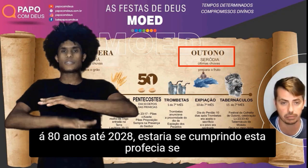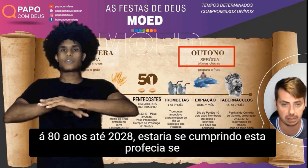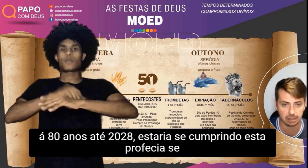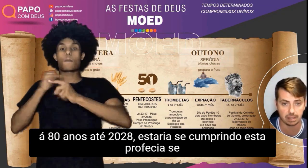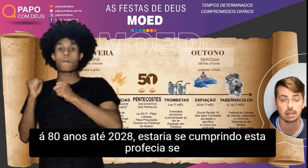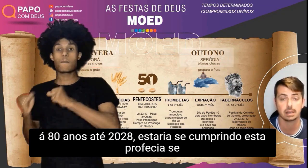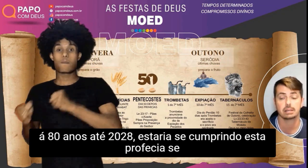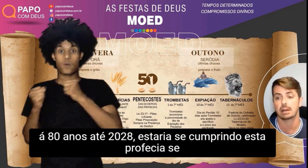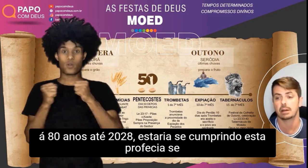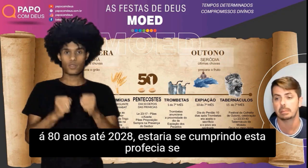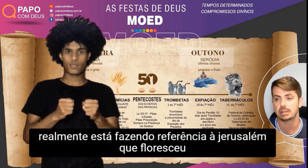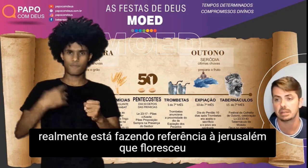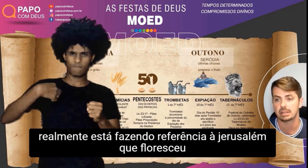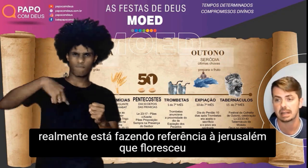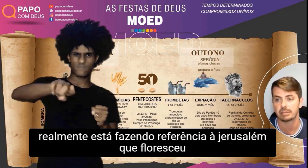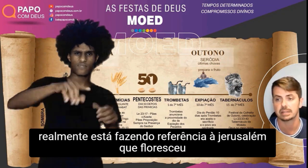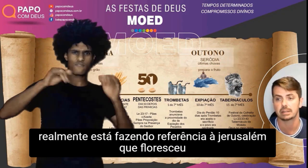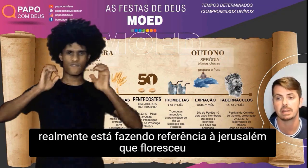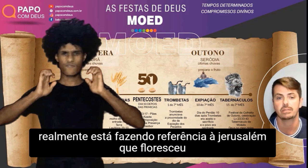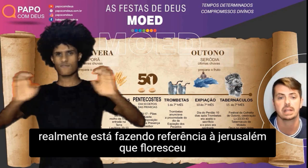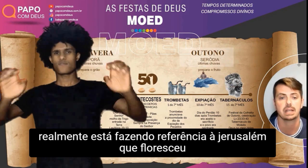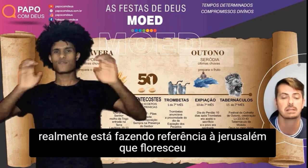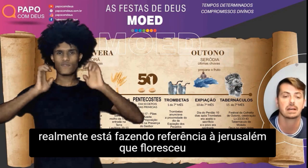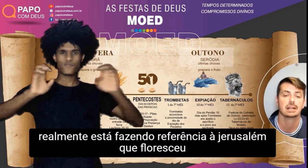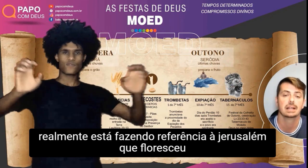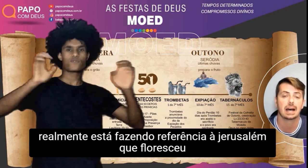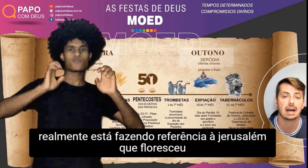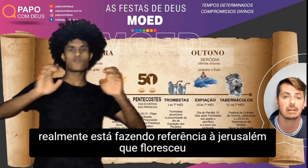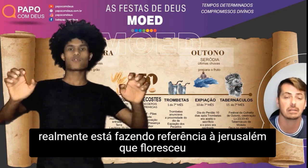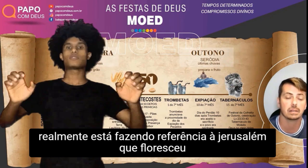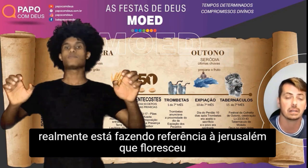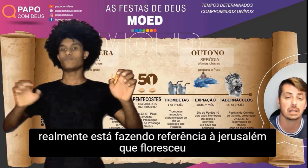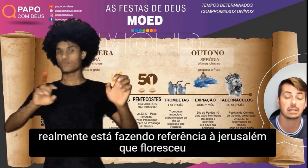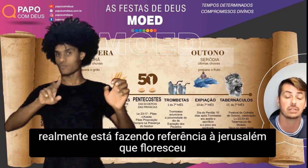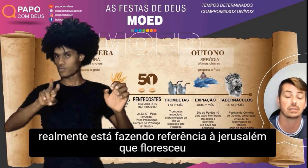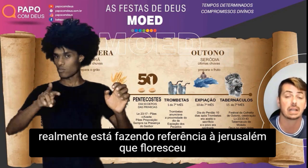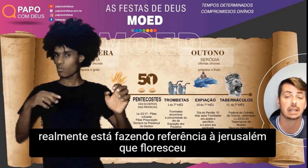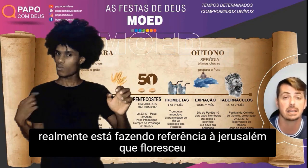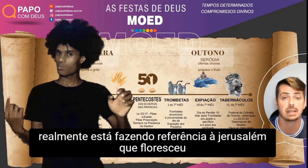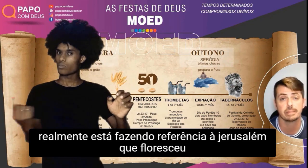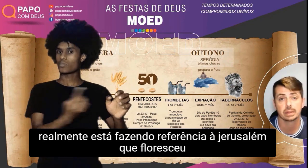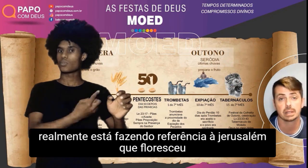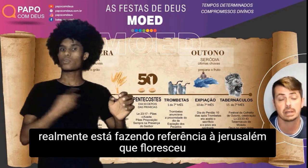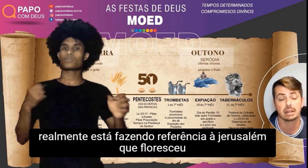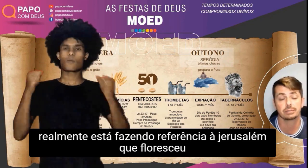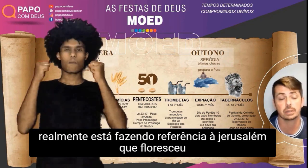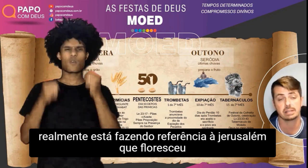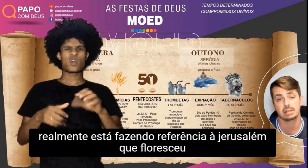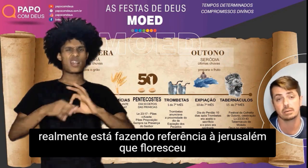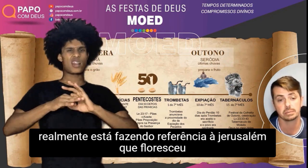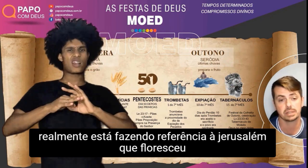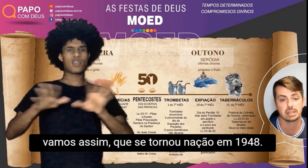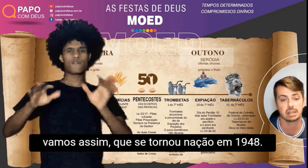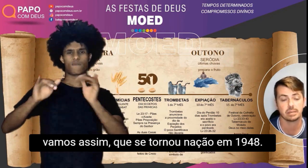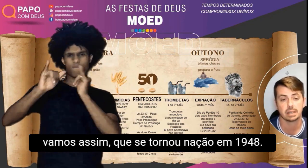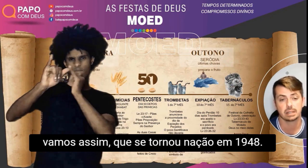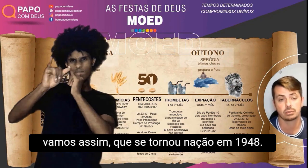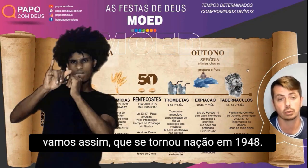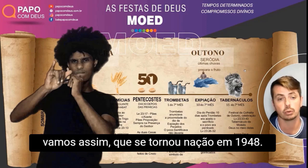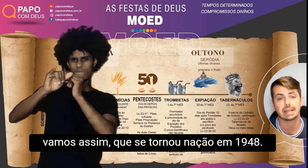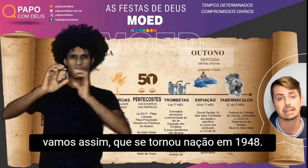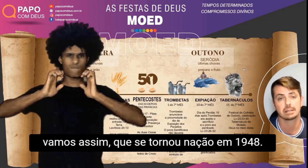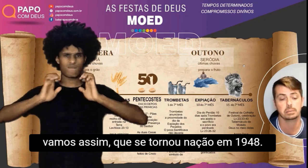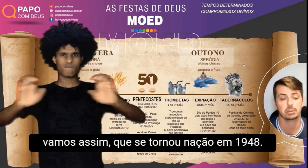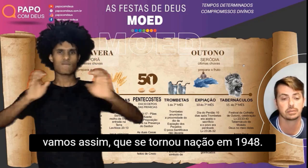esta profecia, se realmente está fazendo referência a Jerusalém que floresceu, vamos dizer assim,